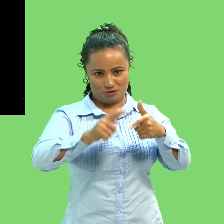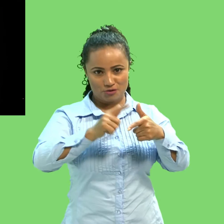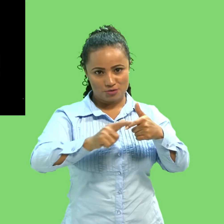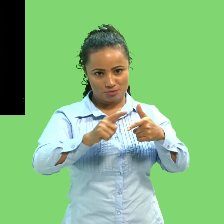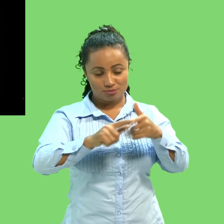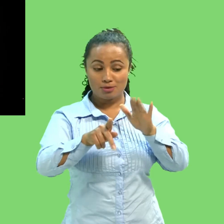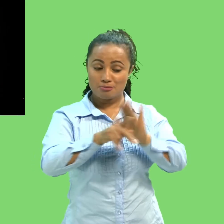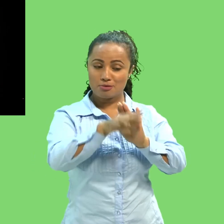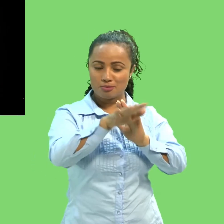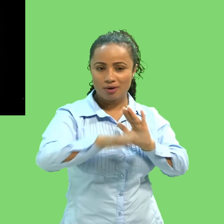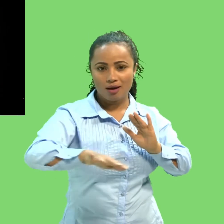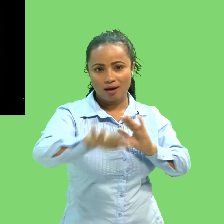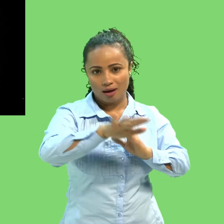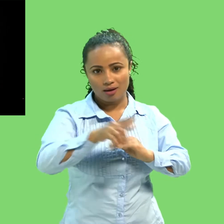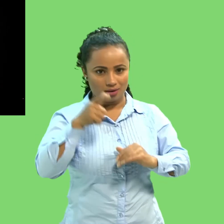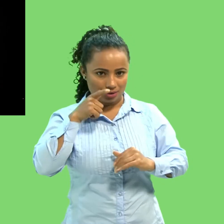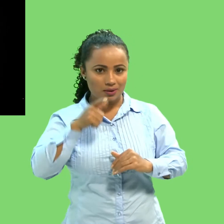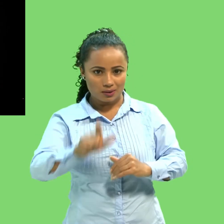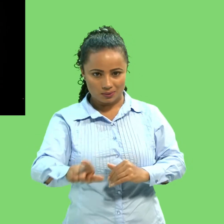problemas